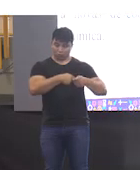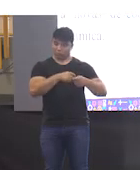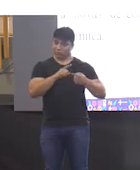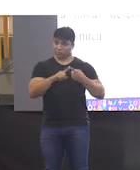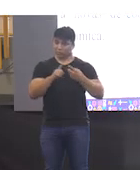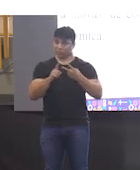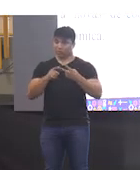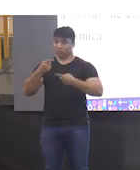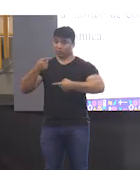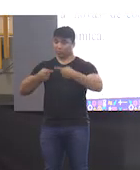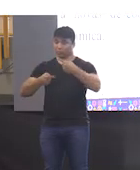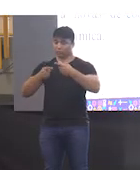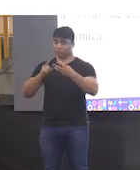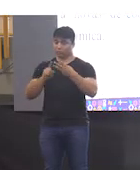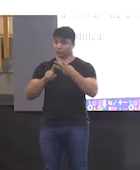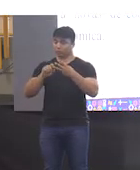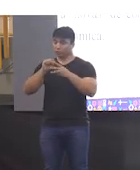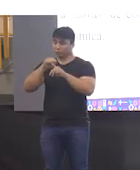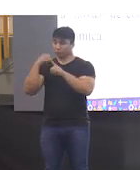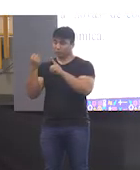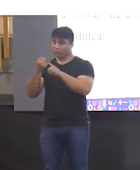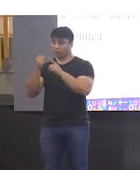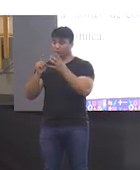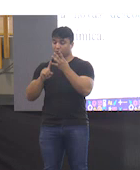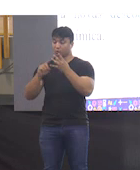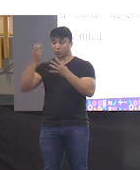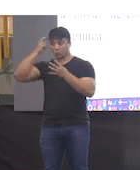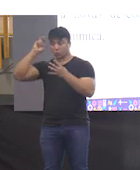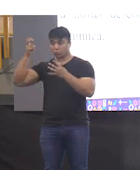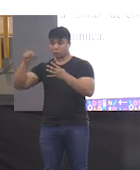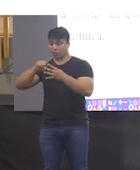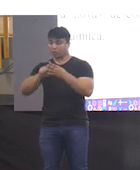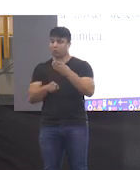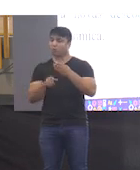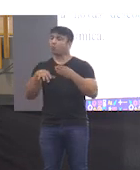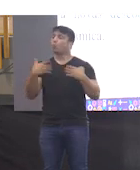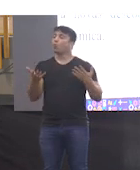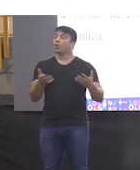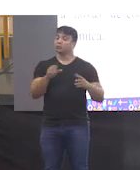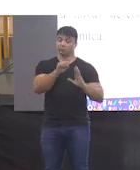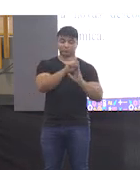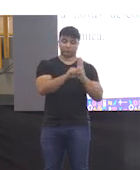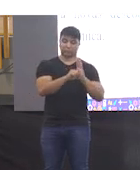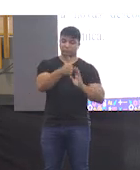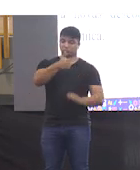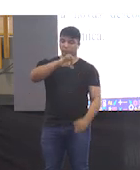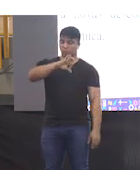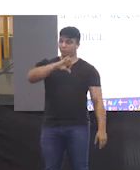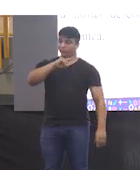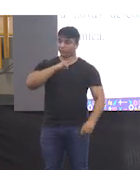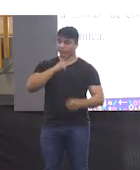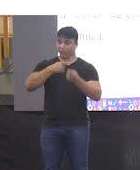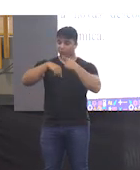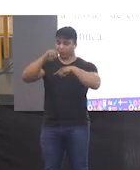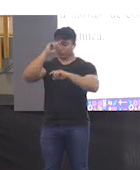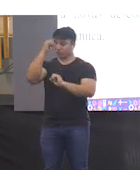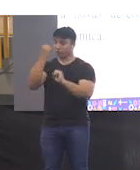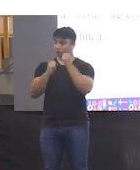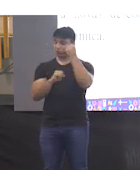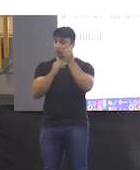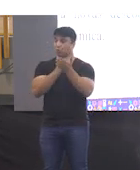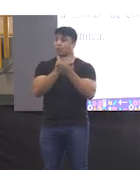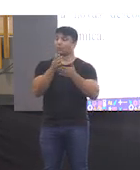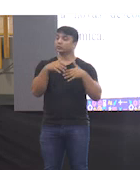políticas, sociais e culturais da segunda metade do século XIX. A Revolução Industrial, iniciada no